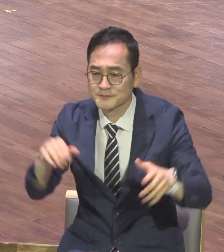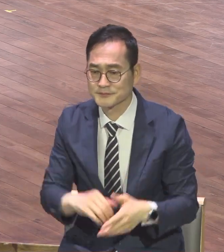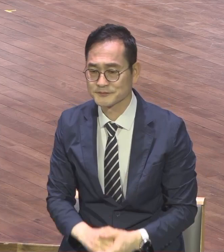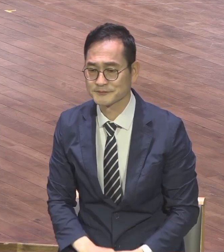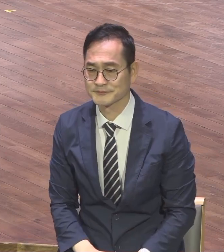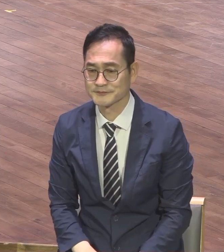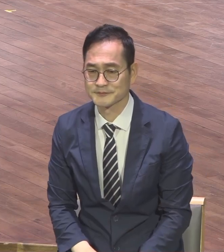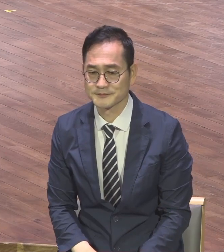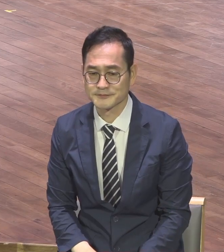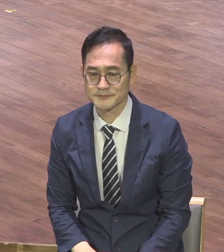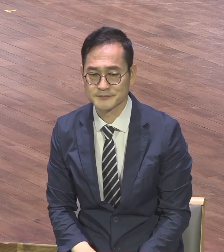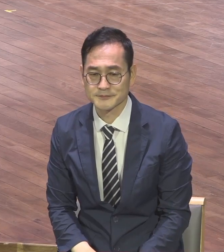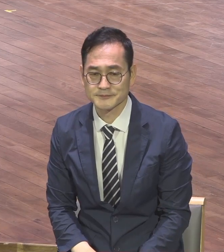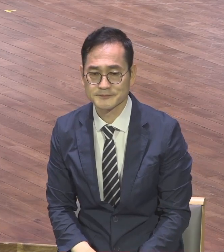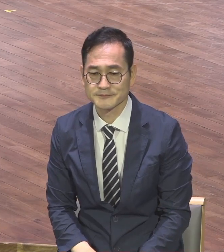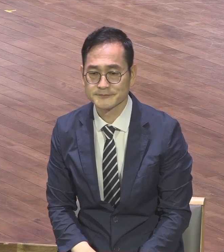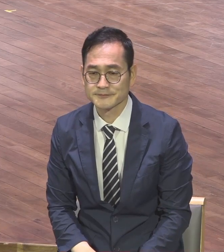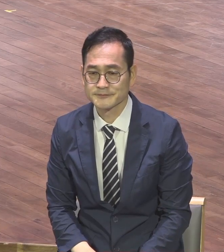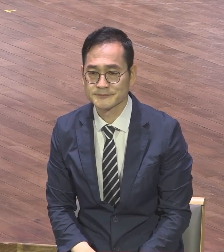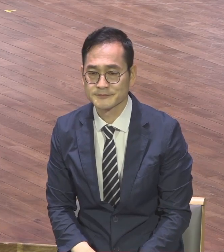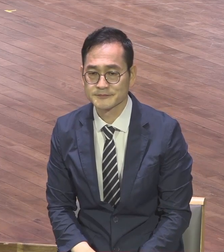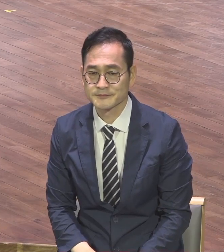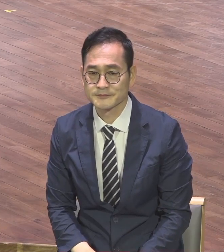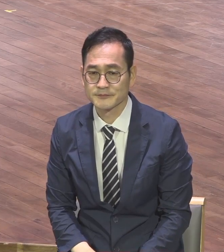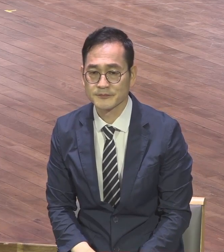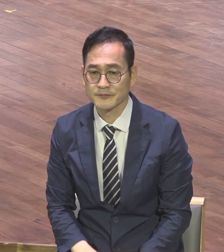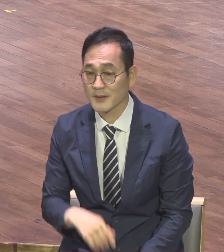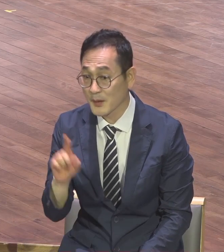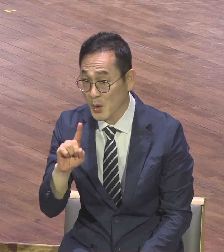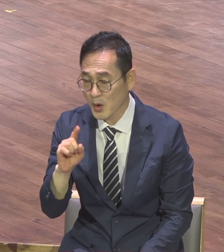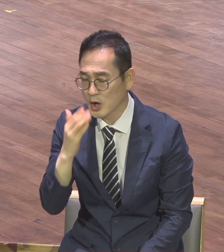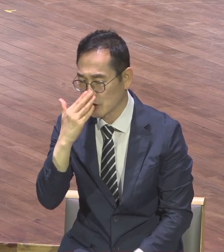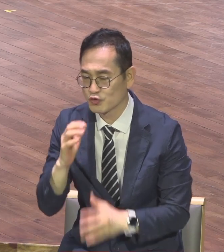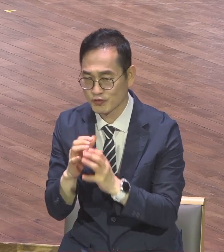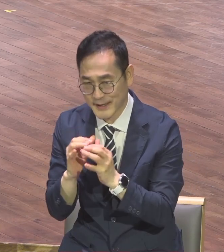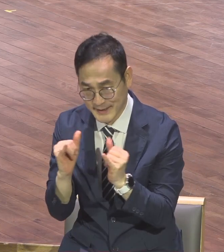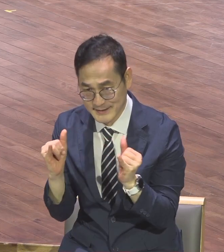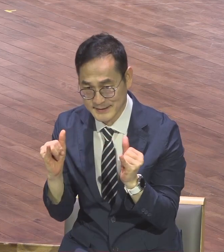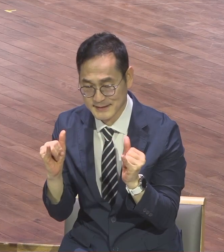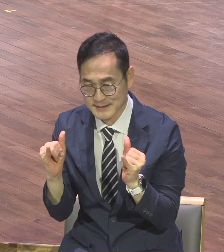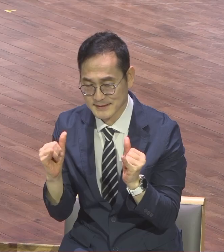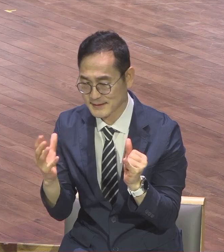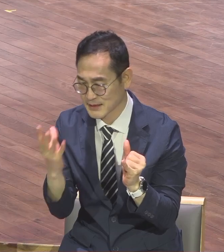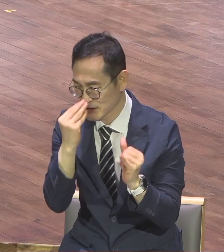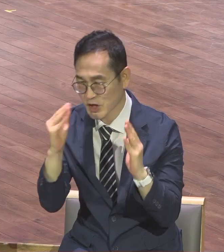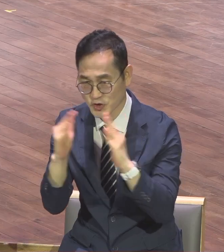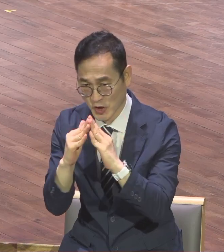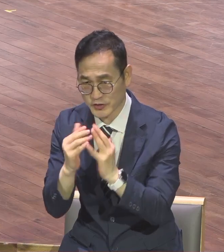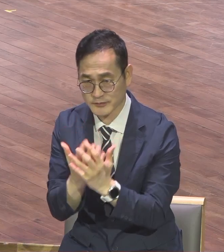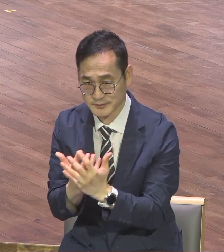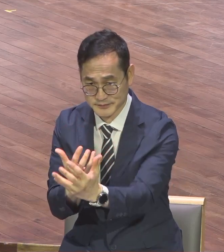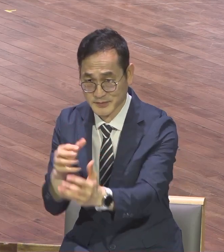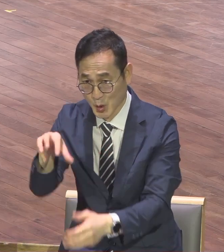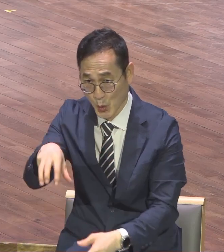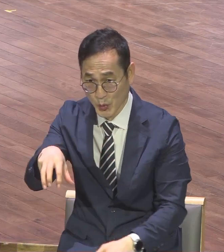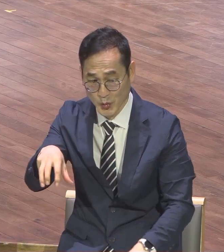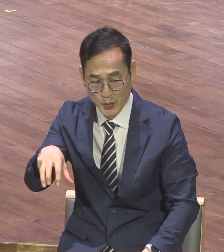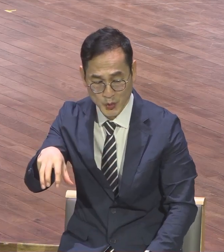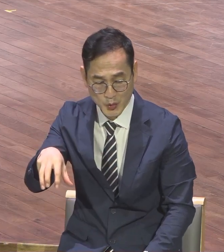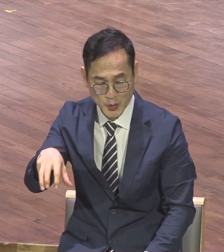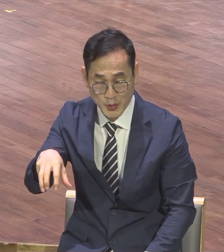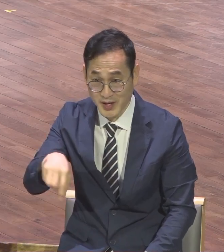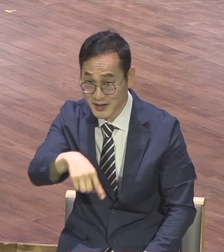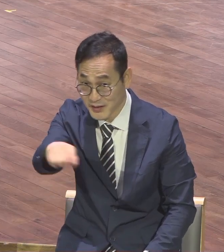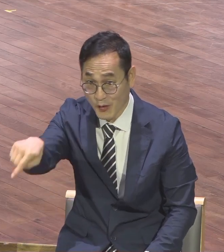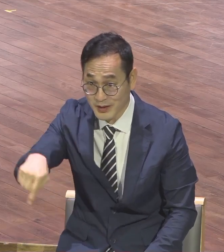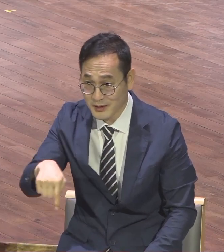파고 들어간 거예요. 한마디로 유대인의 회당이 바울에게는 빈 곳이었어요.